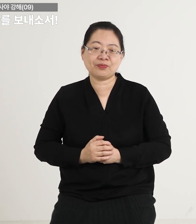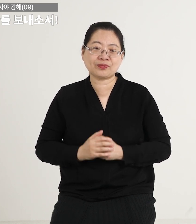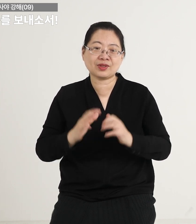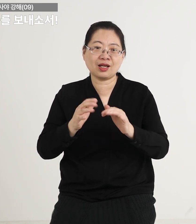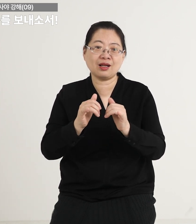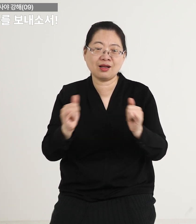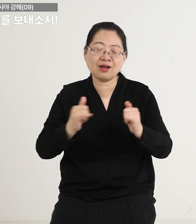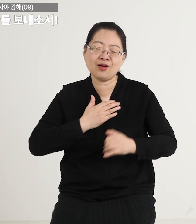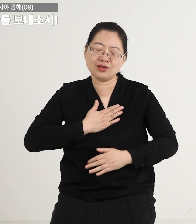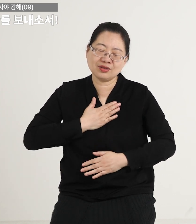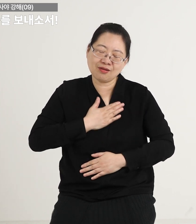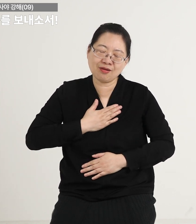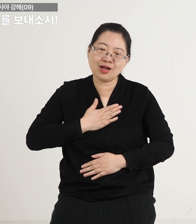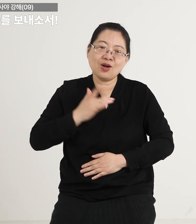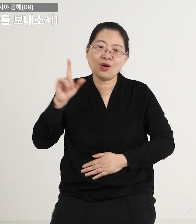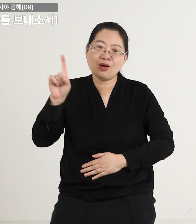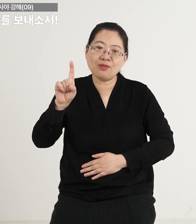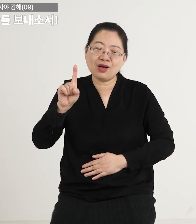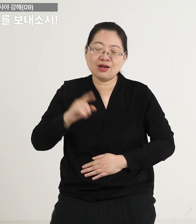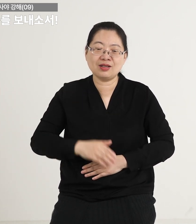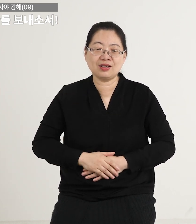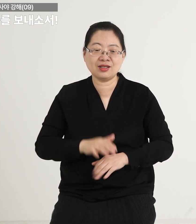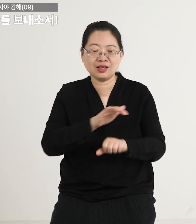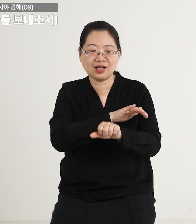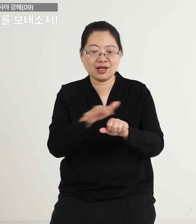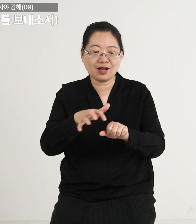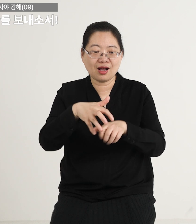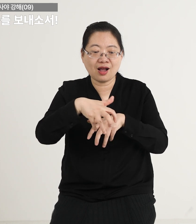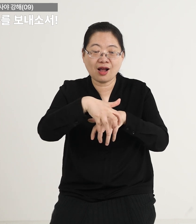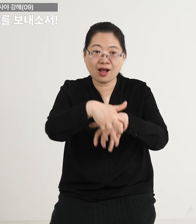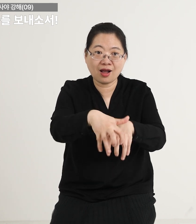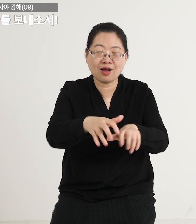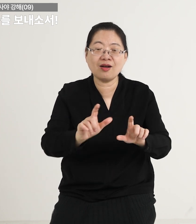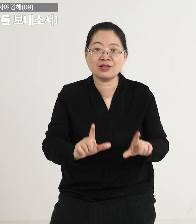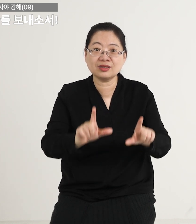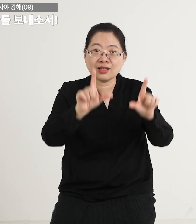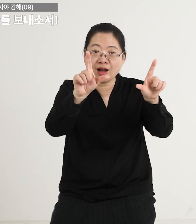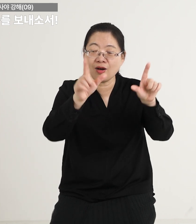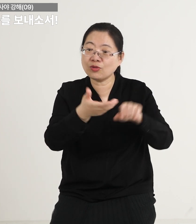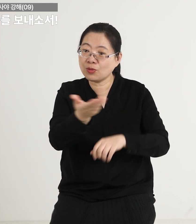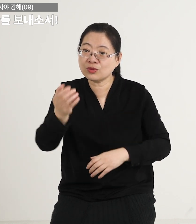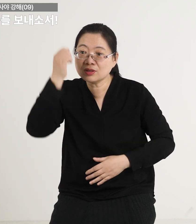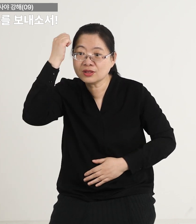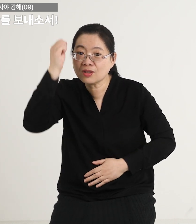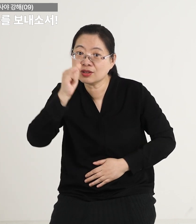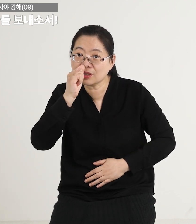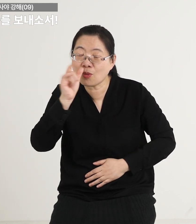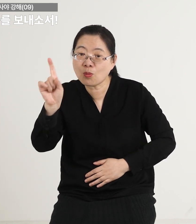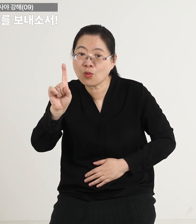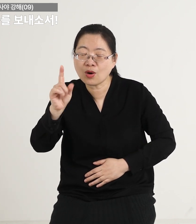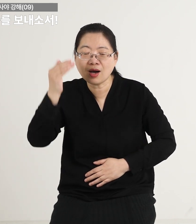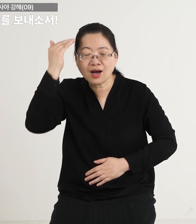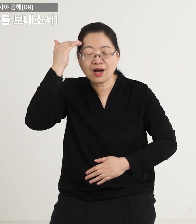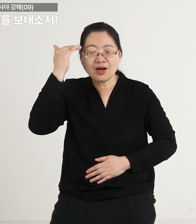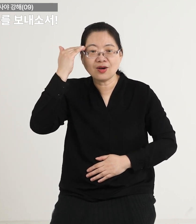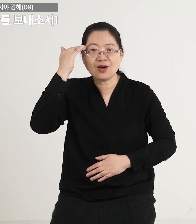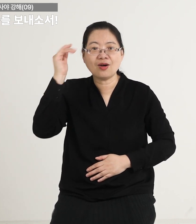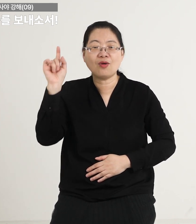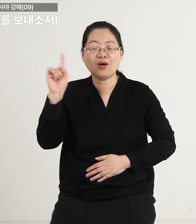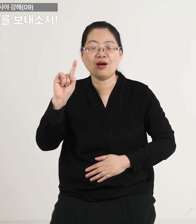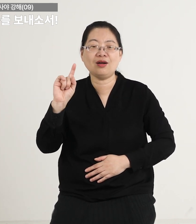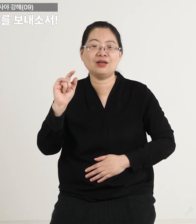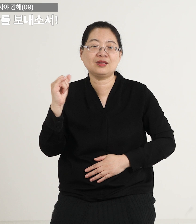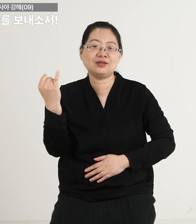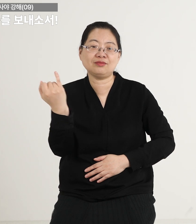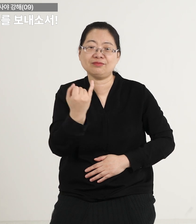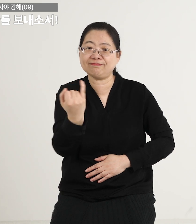그 정서는 장례 행렬이 나가는 날 기억나세요? 대한민국 웬만한